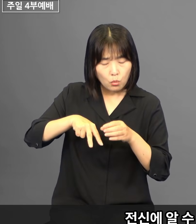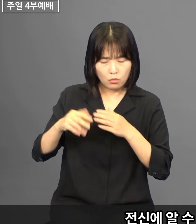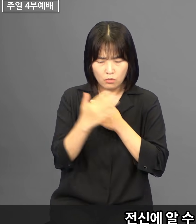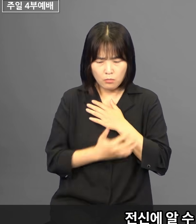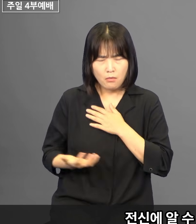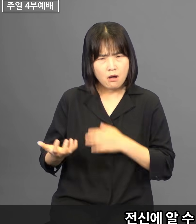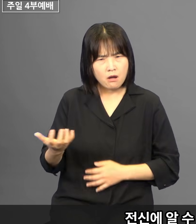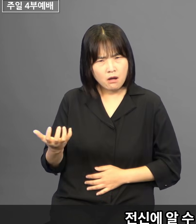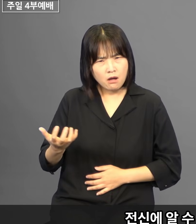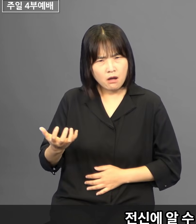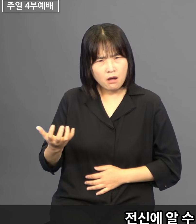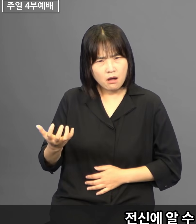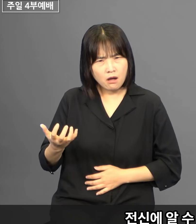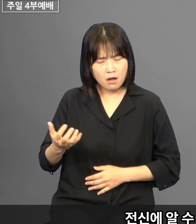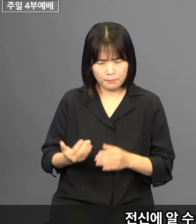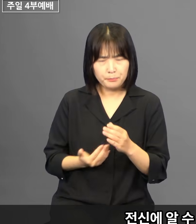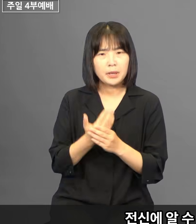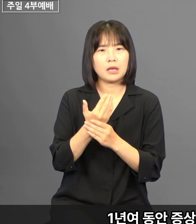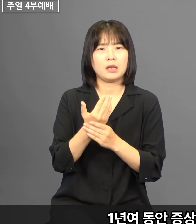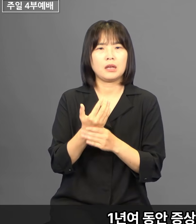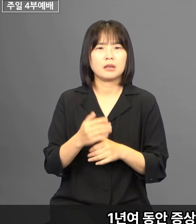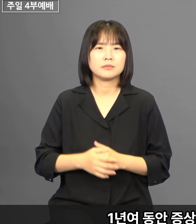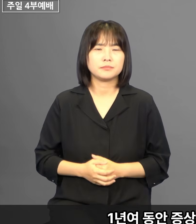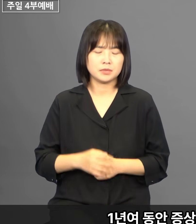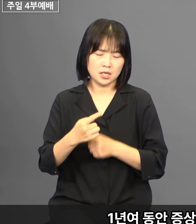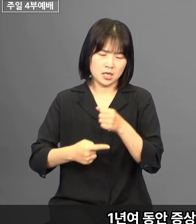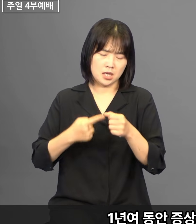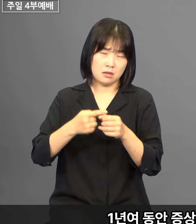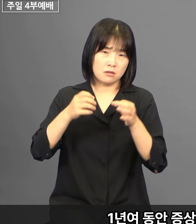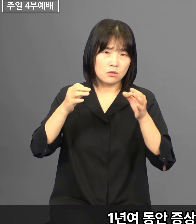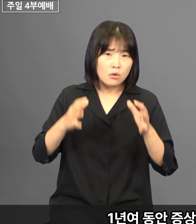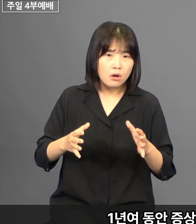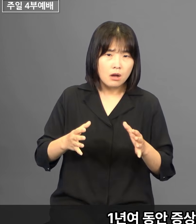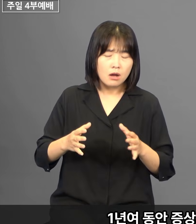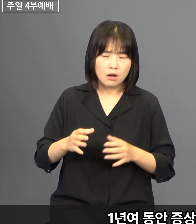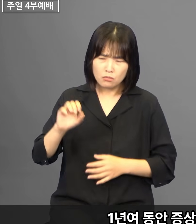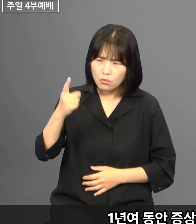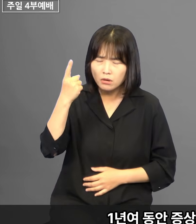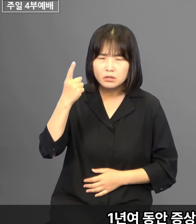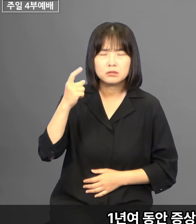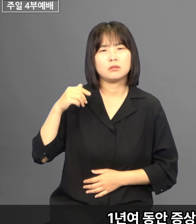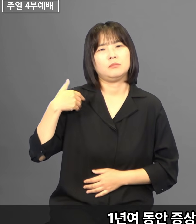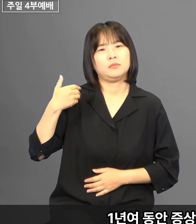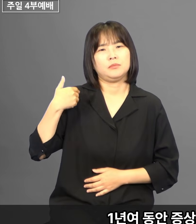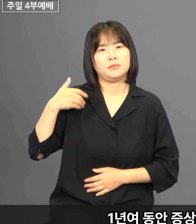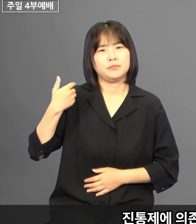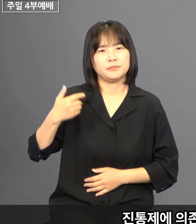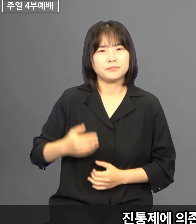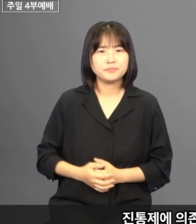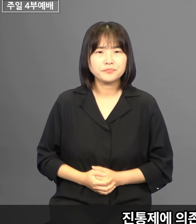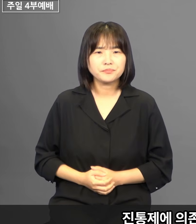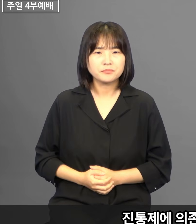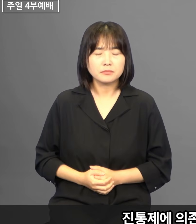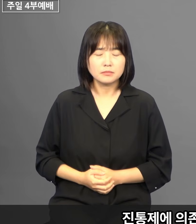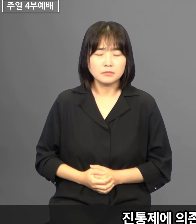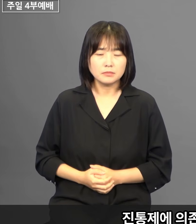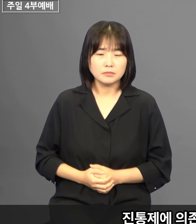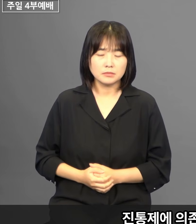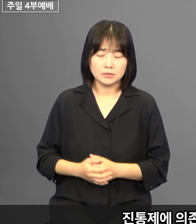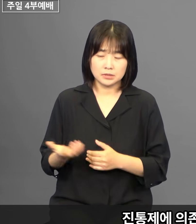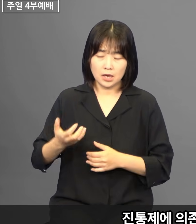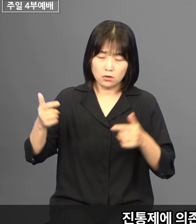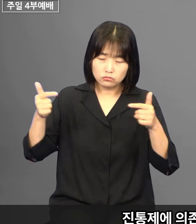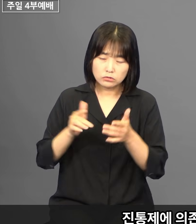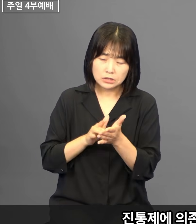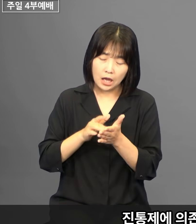알 수 없는 통증이 생겨났고 1년여 동안 증상의 원인은 찾지 못한 채로 진통제에 의존하며